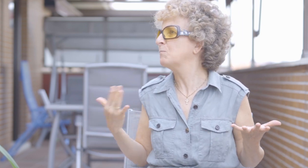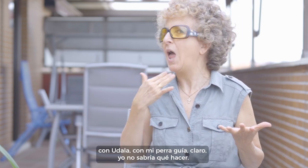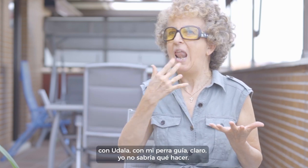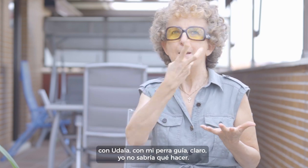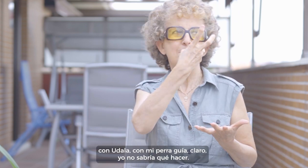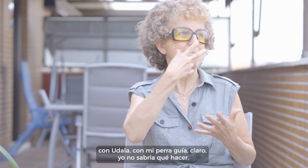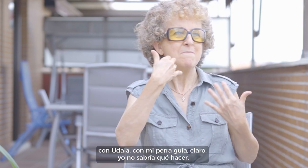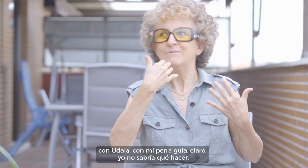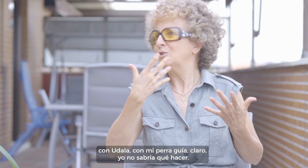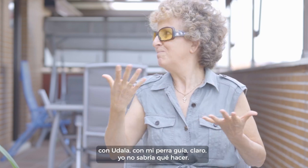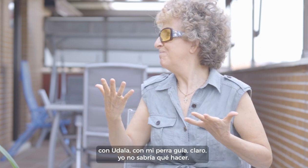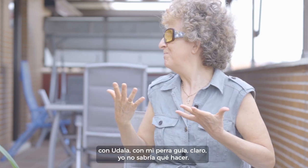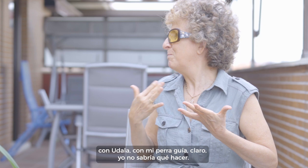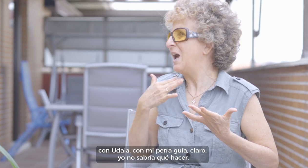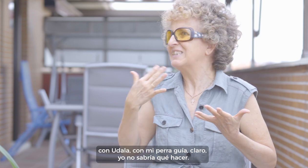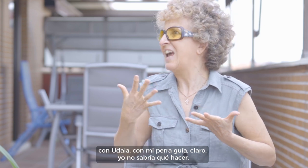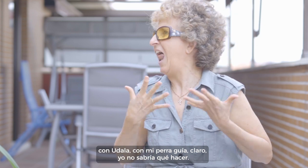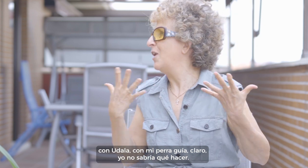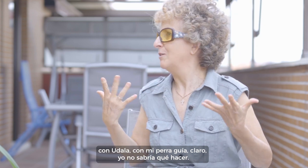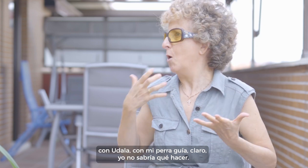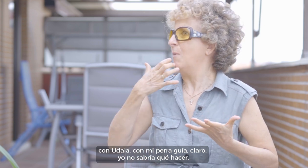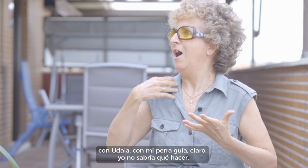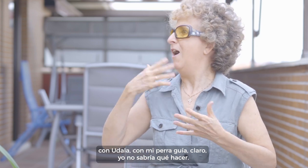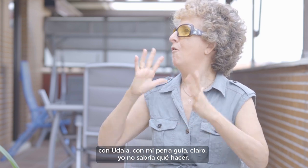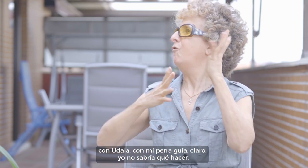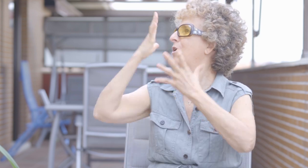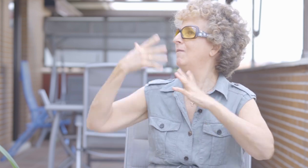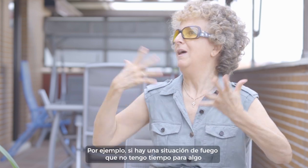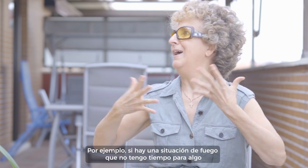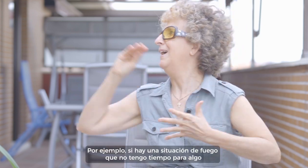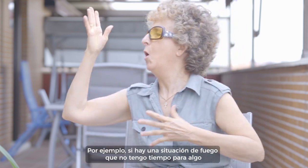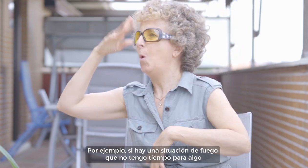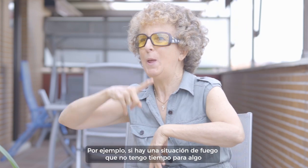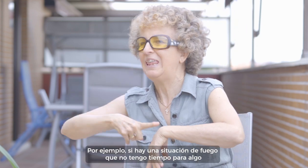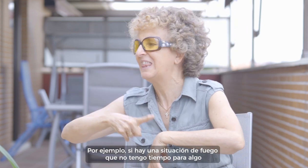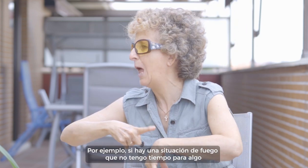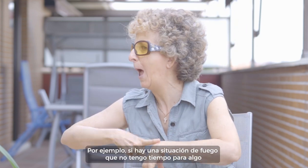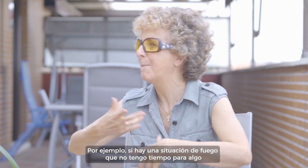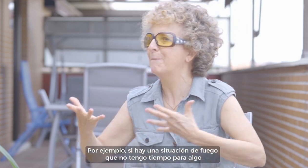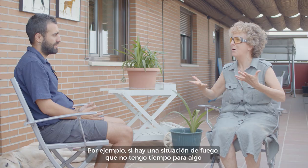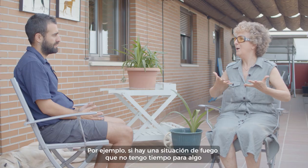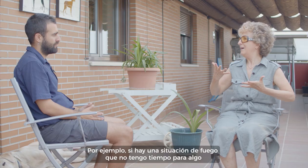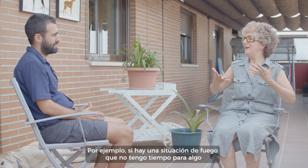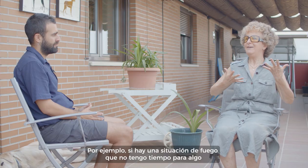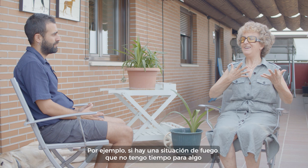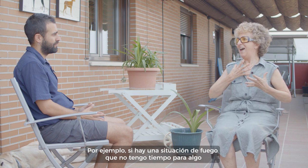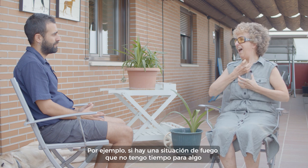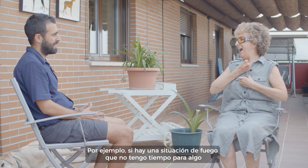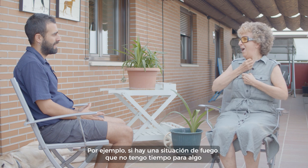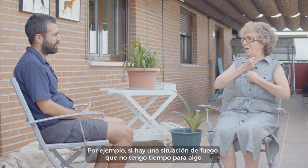con Udala, con mi perra guía, claro, yo no sabría qué hacer. Por ejemplo, si hay una situación de fuego, que no tengo tiempo para algo,